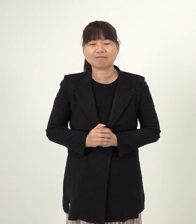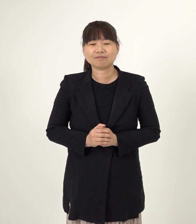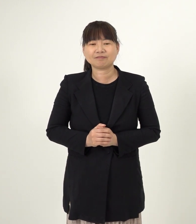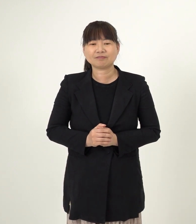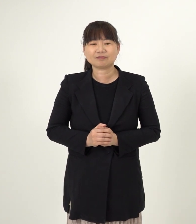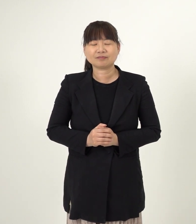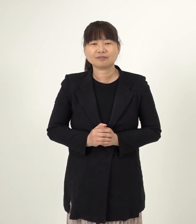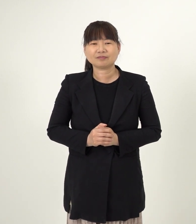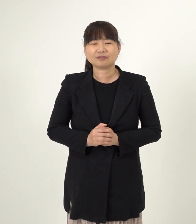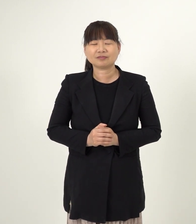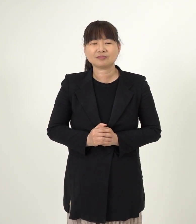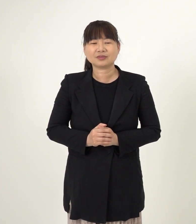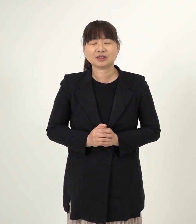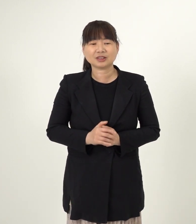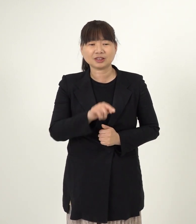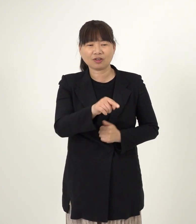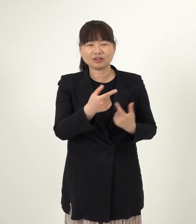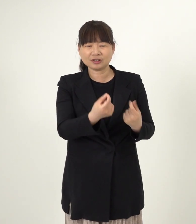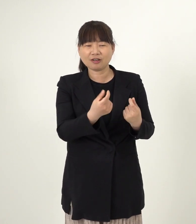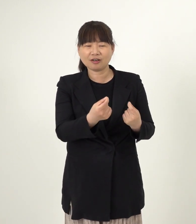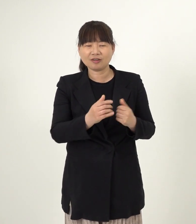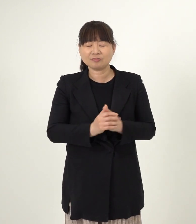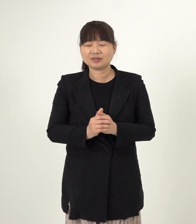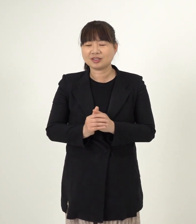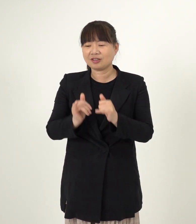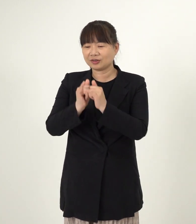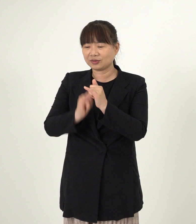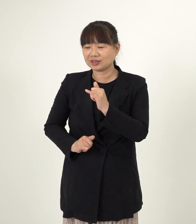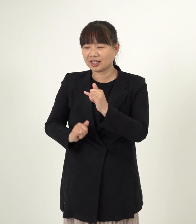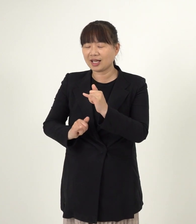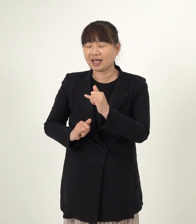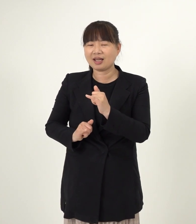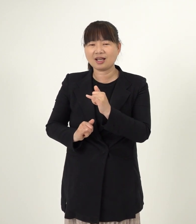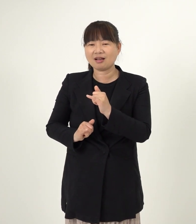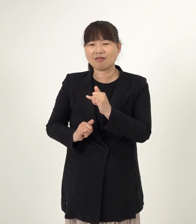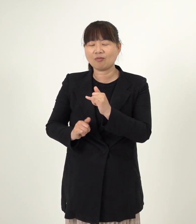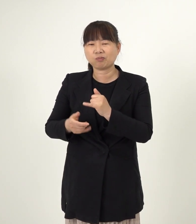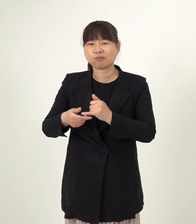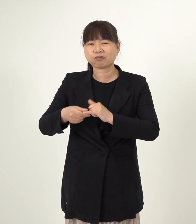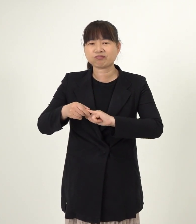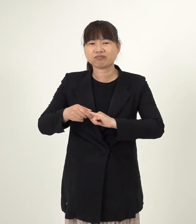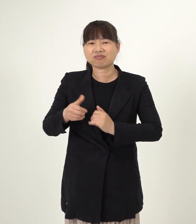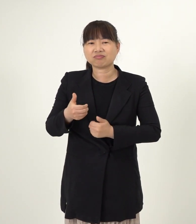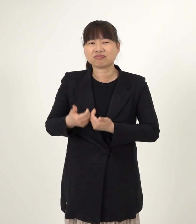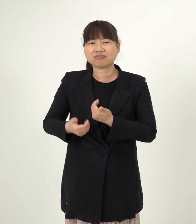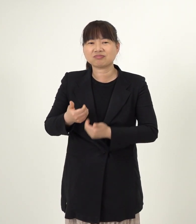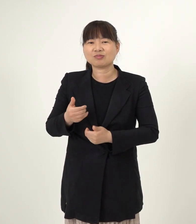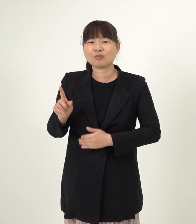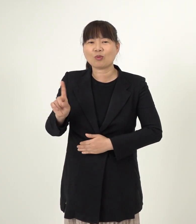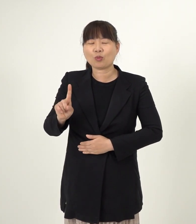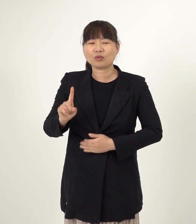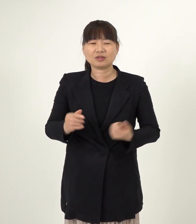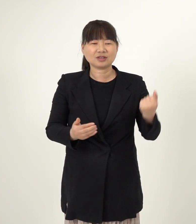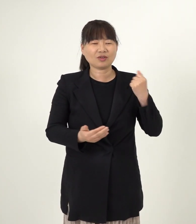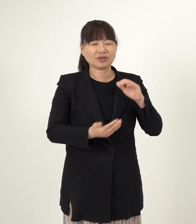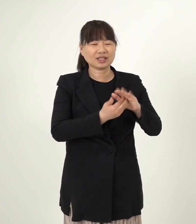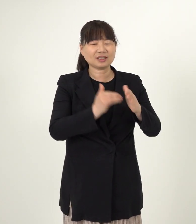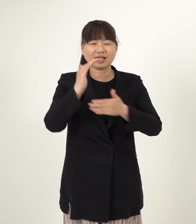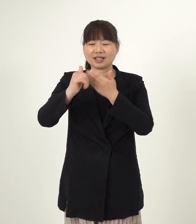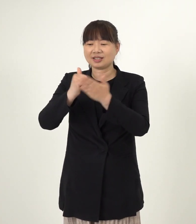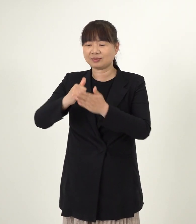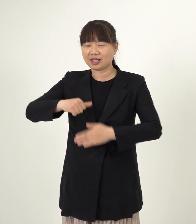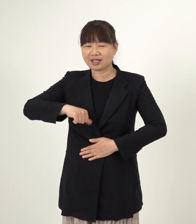자, 이거만큼 역사의 아이러니가 없죠. 전능하신 하나님의 아들을